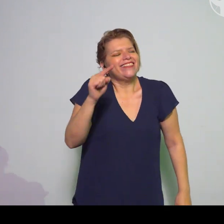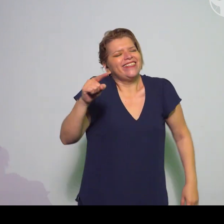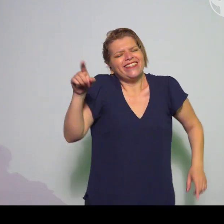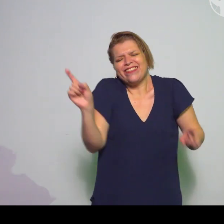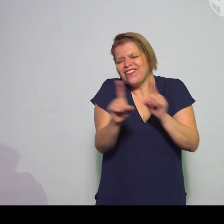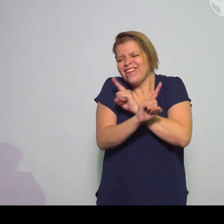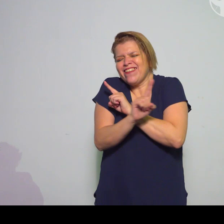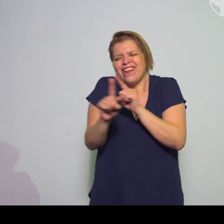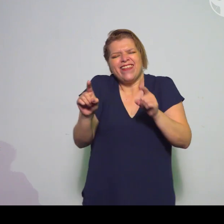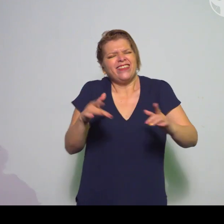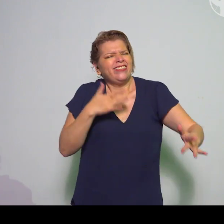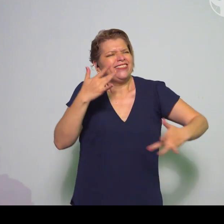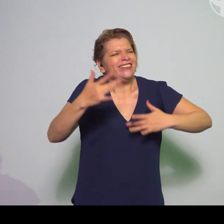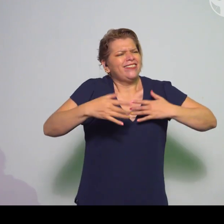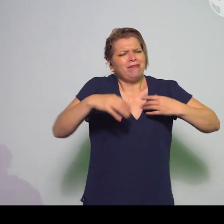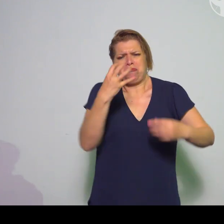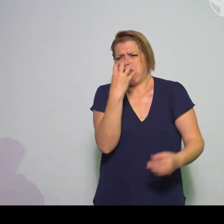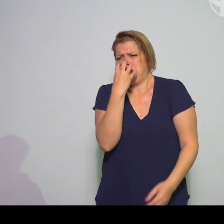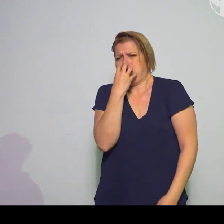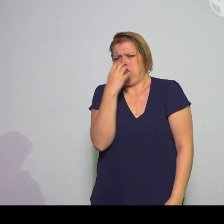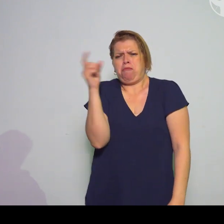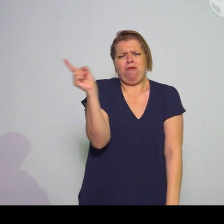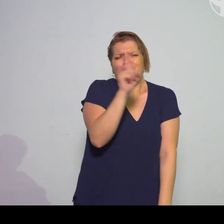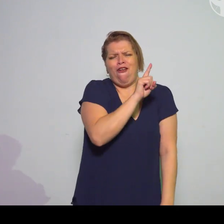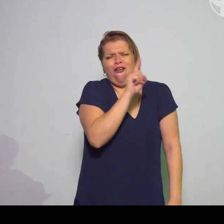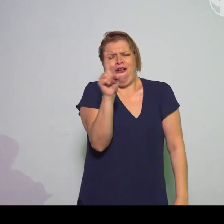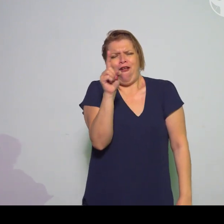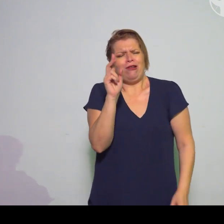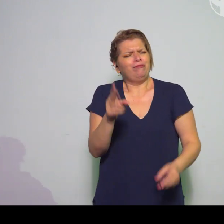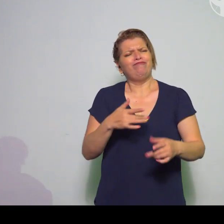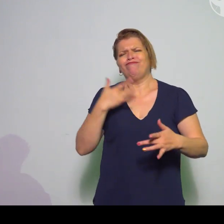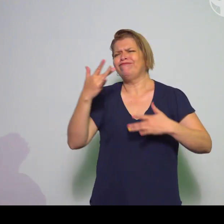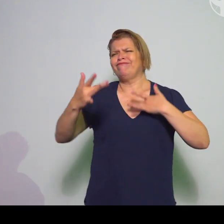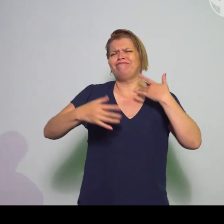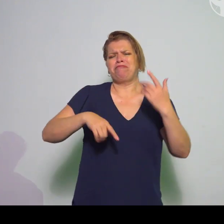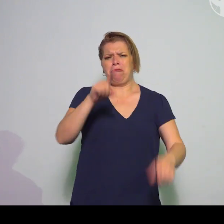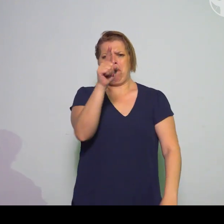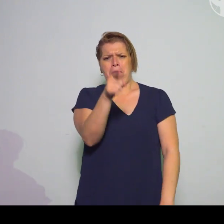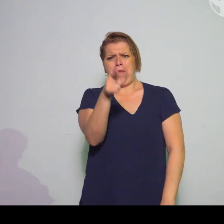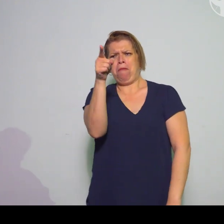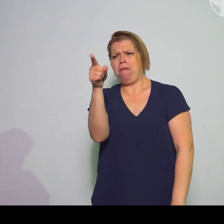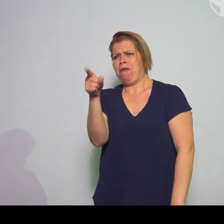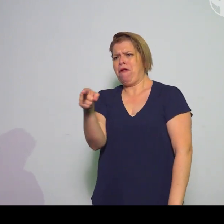soy. No hay rencor ni